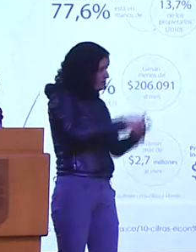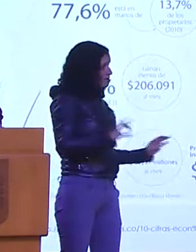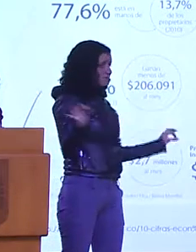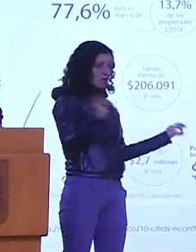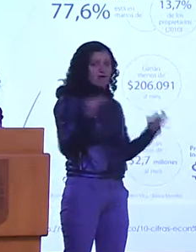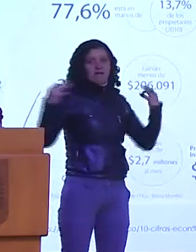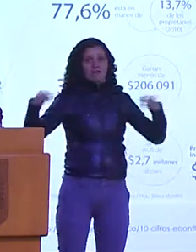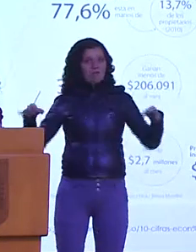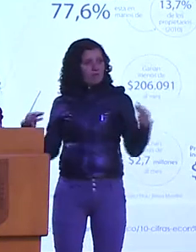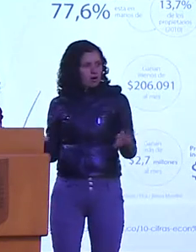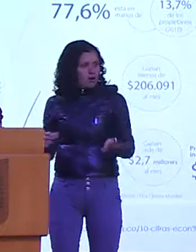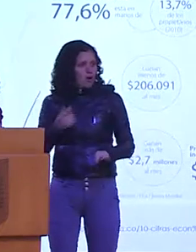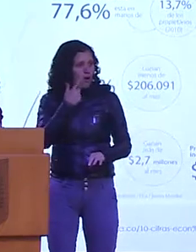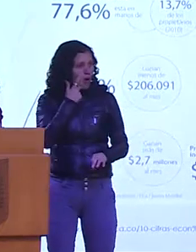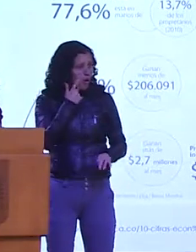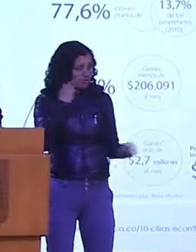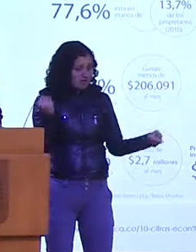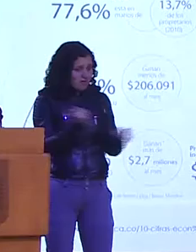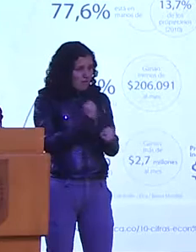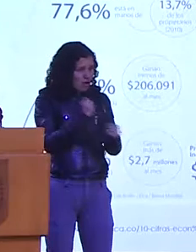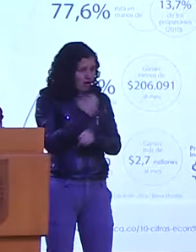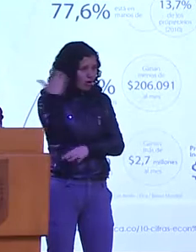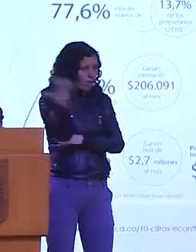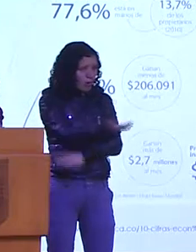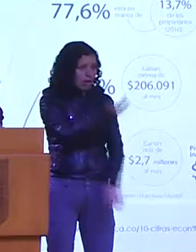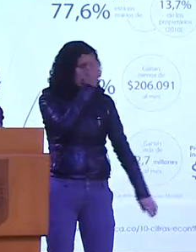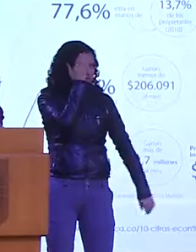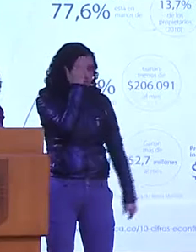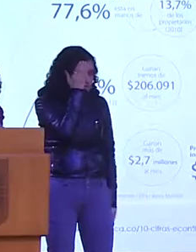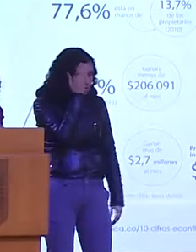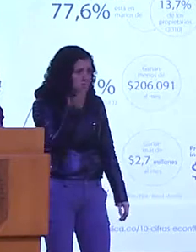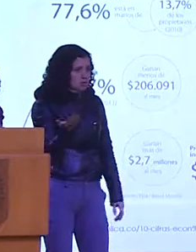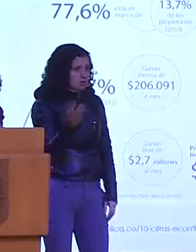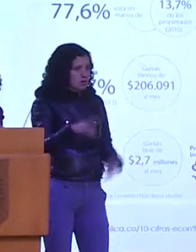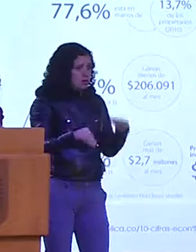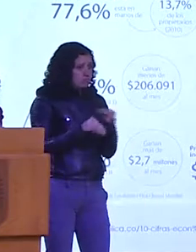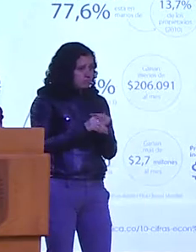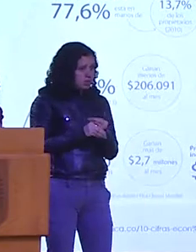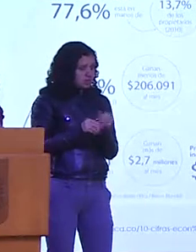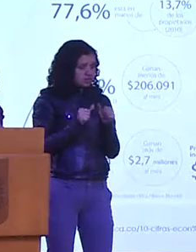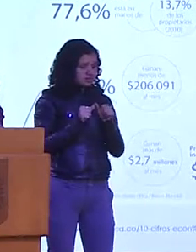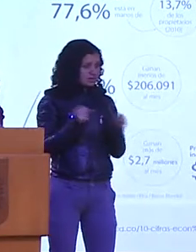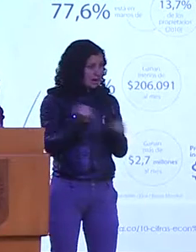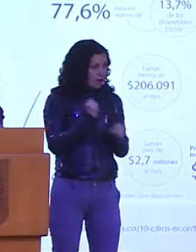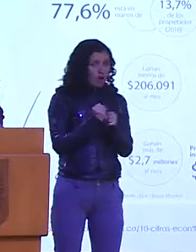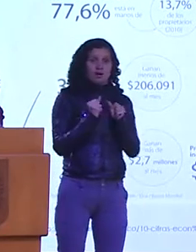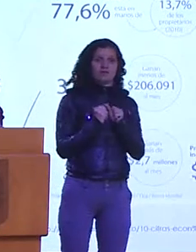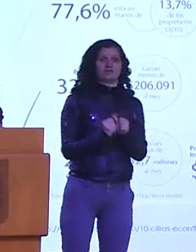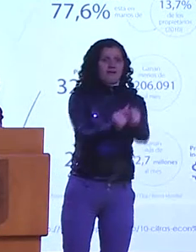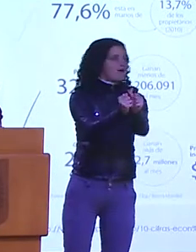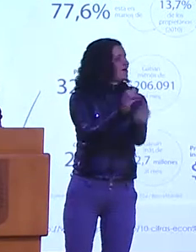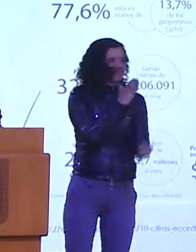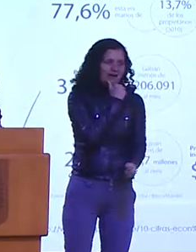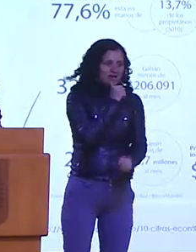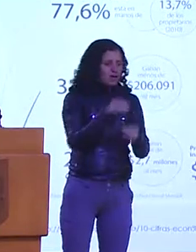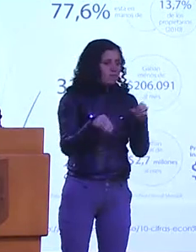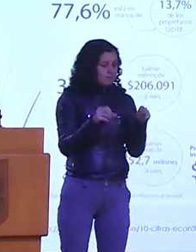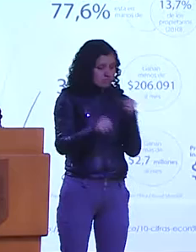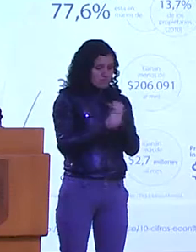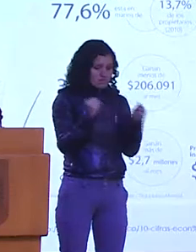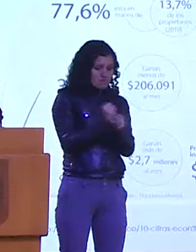Entonces, la precariedad del trabajo en Colombia, la inestabilidad del mismo trabajo y los bajos salarios